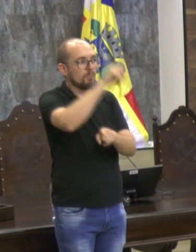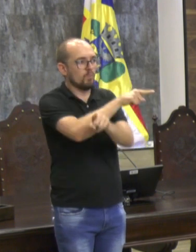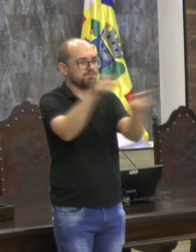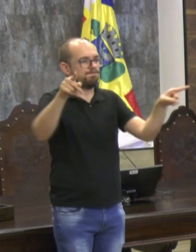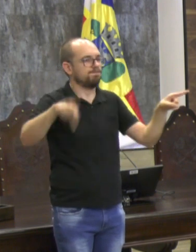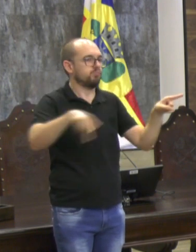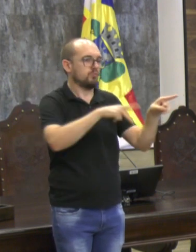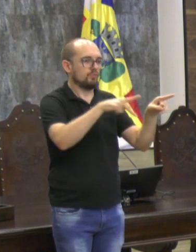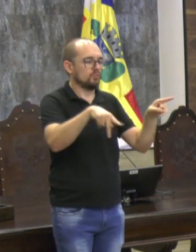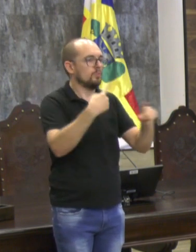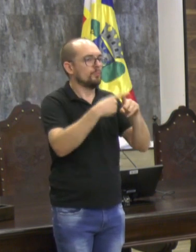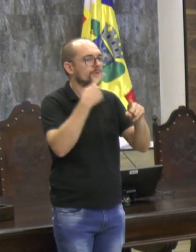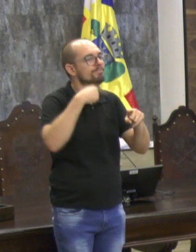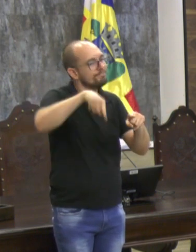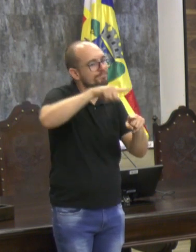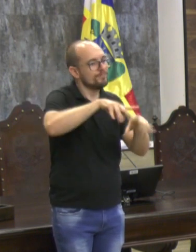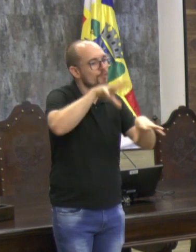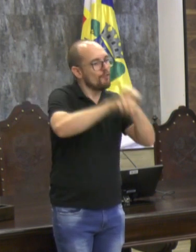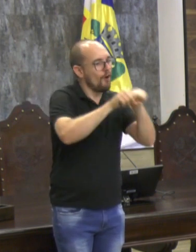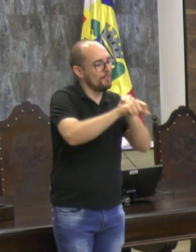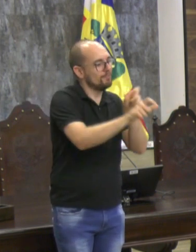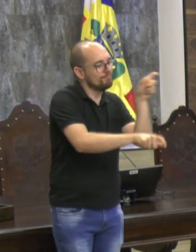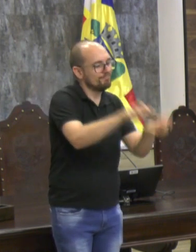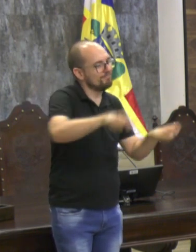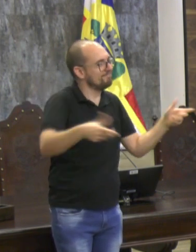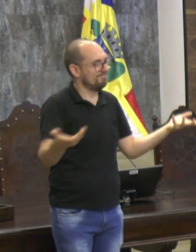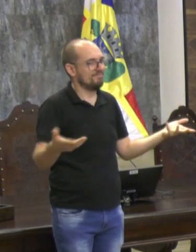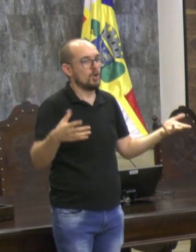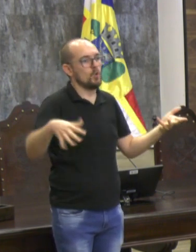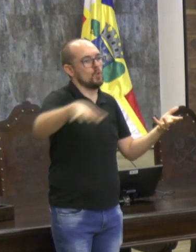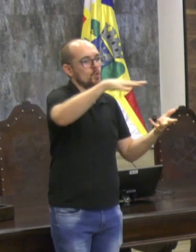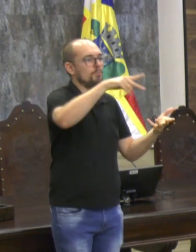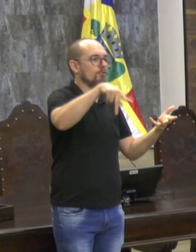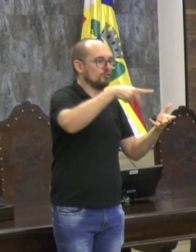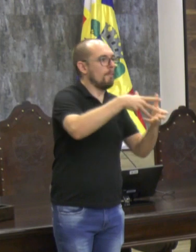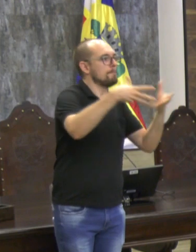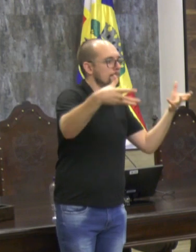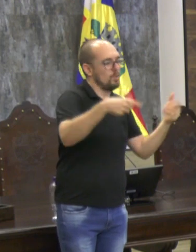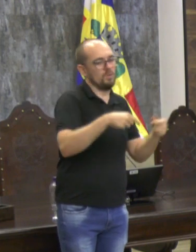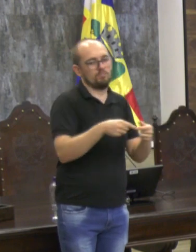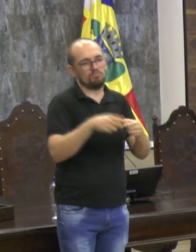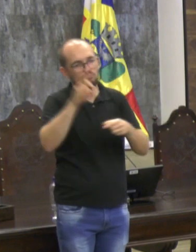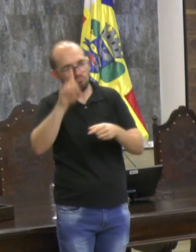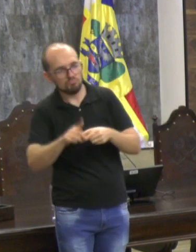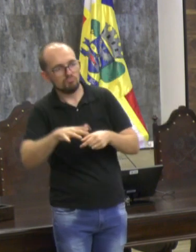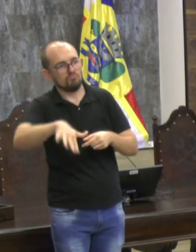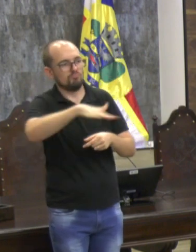professores que formam a maior parte do nosso público nesta noite, diretores, enfim, pessoas ligadas à